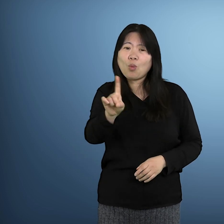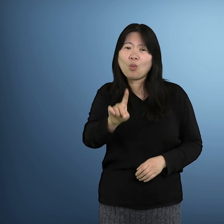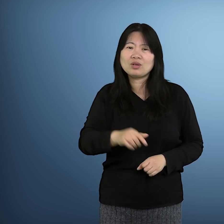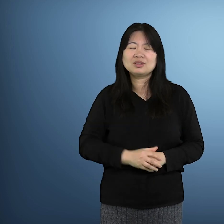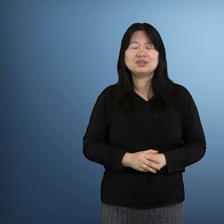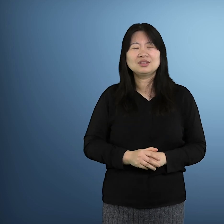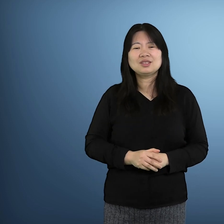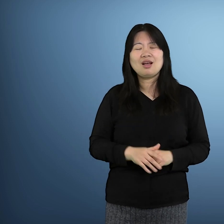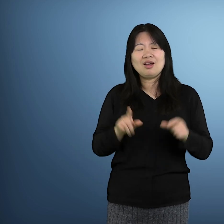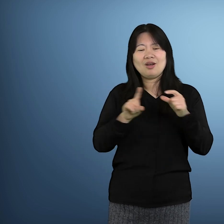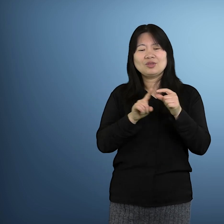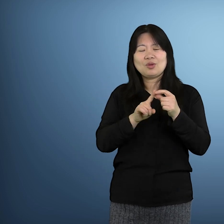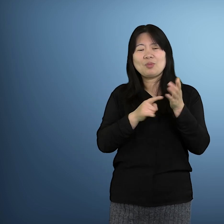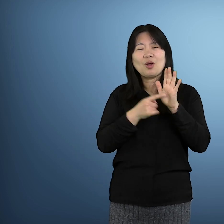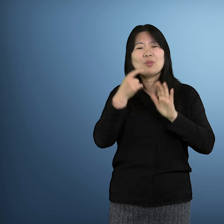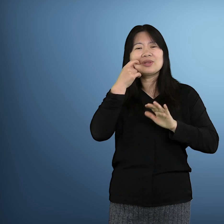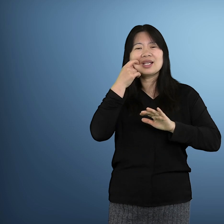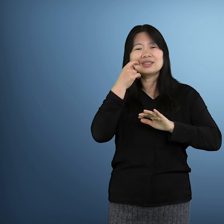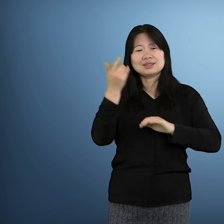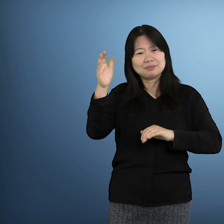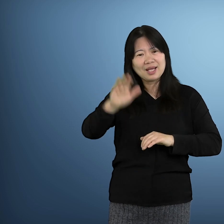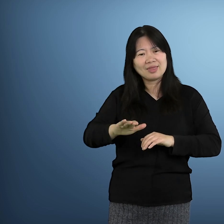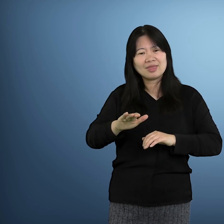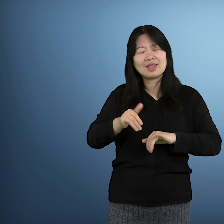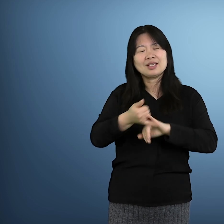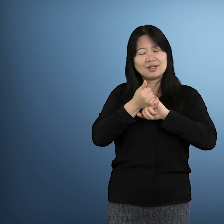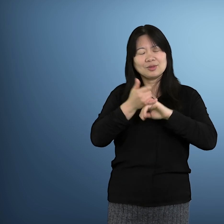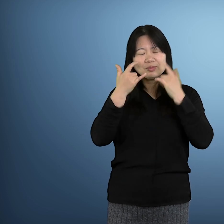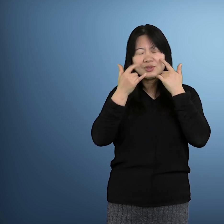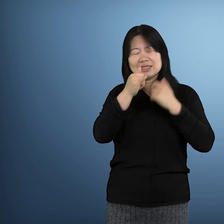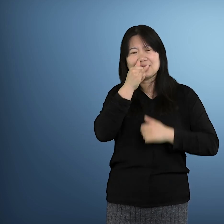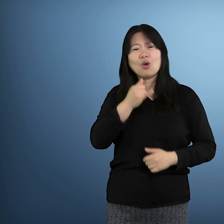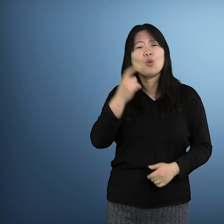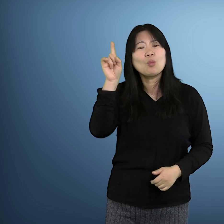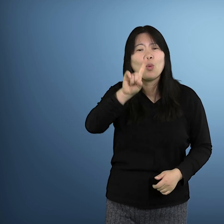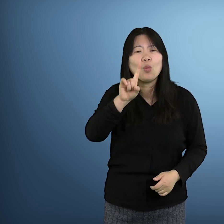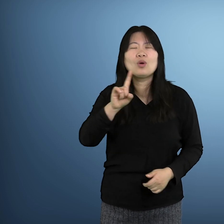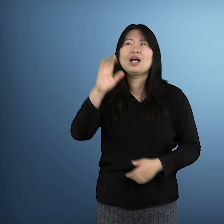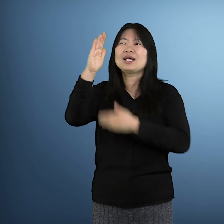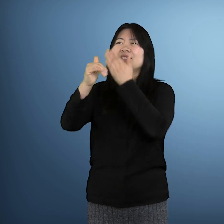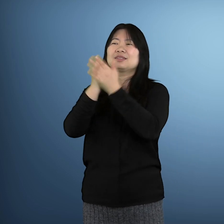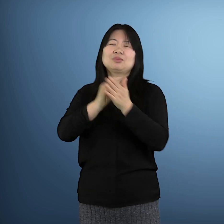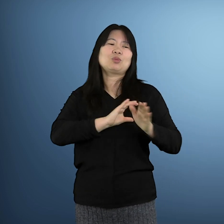언어로 표현하지 않는 약속이 있단 말이에요. 내가 너와 함께 할 것이다.